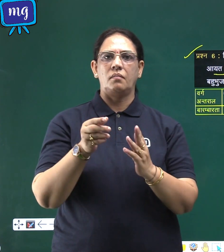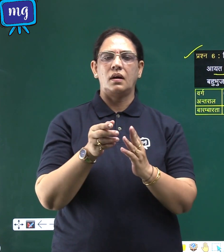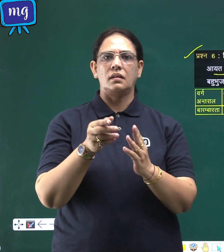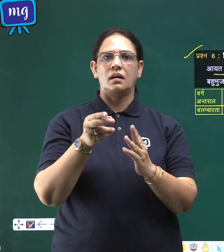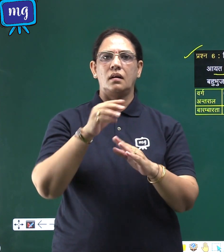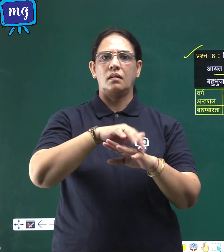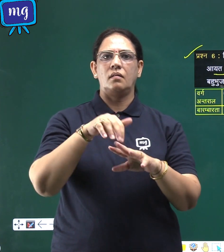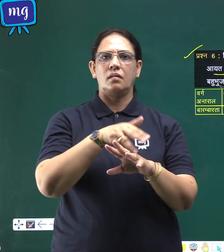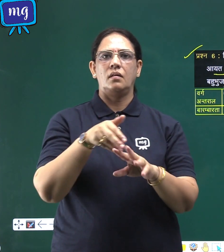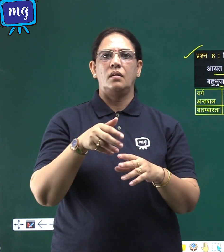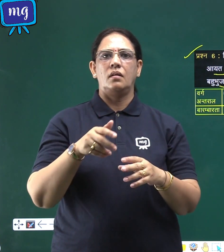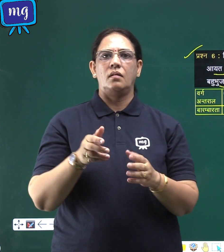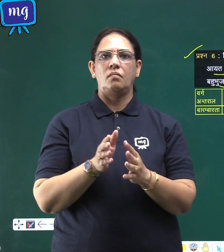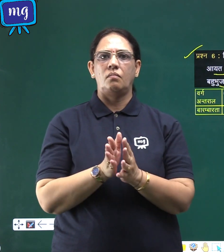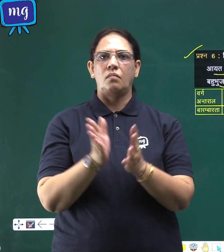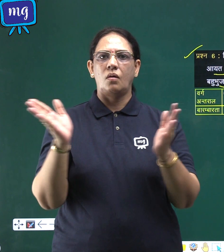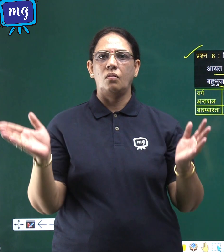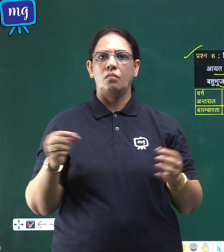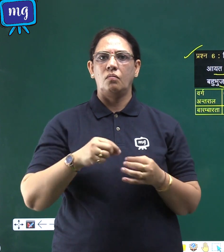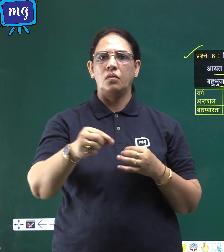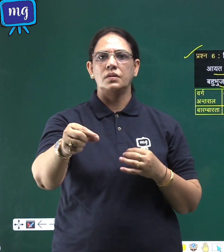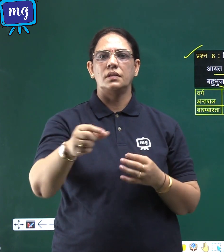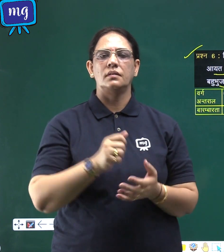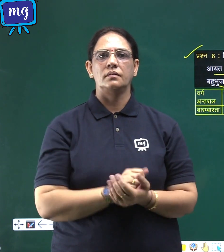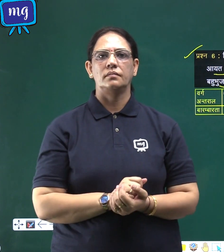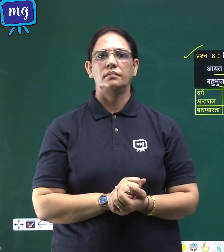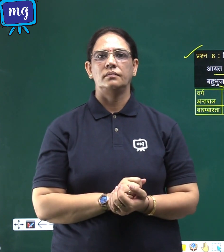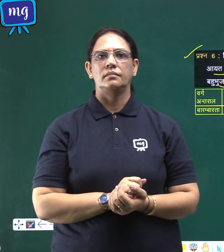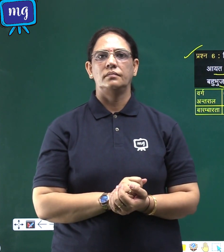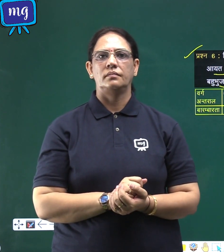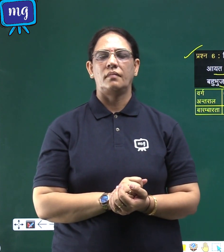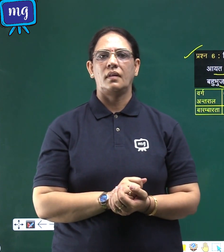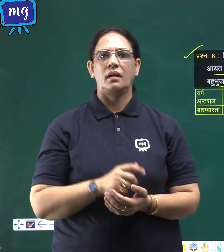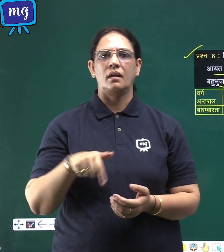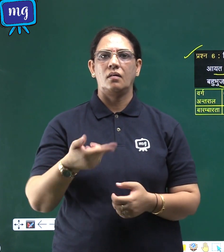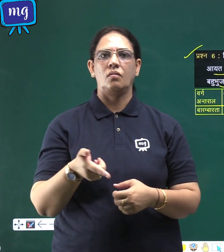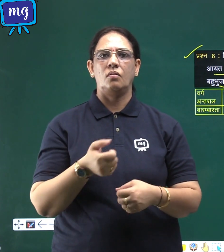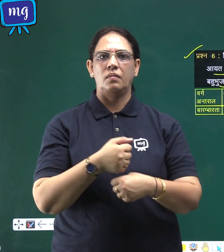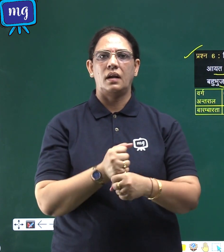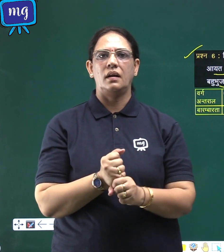निर्मान कीजिये,